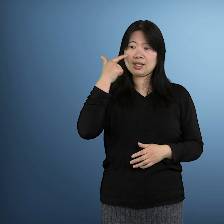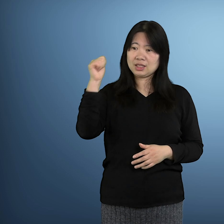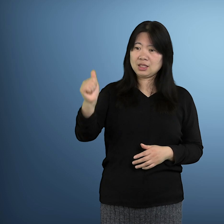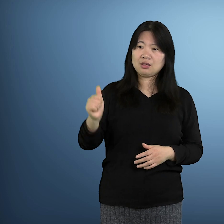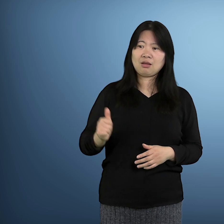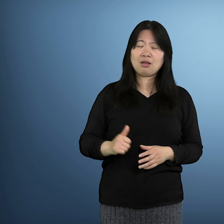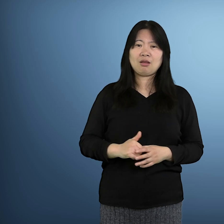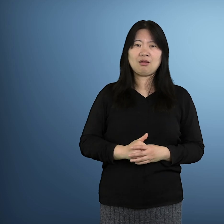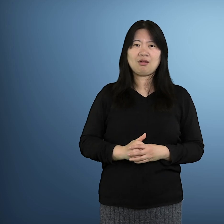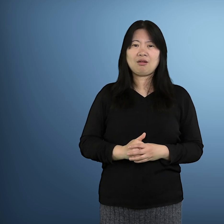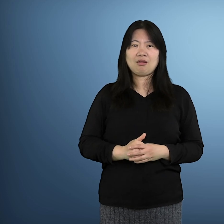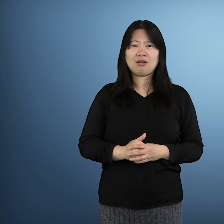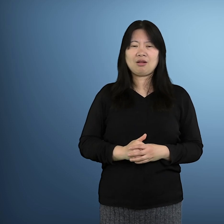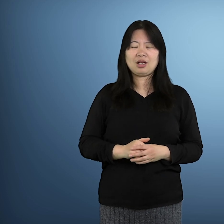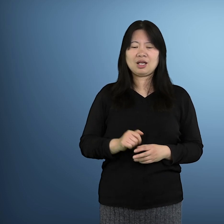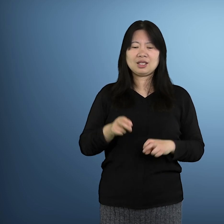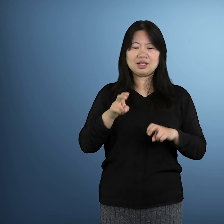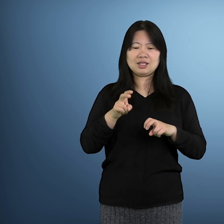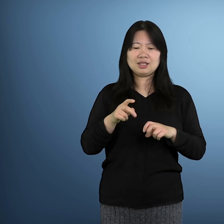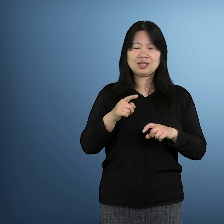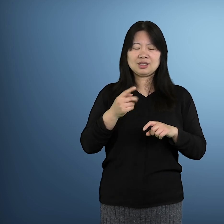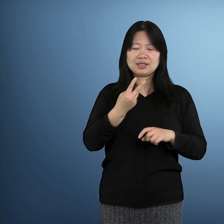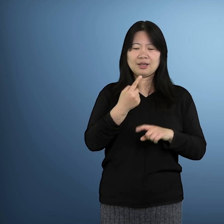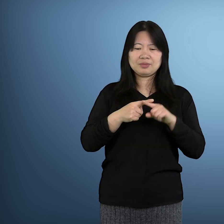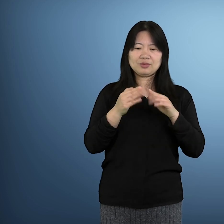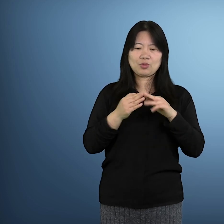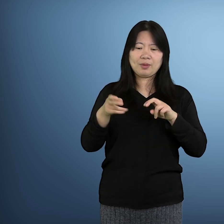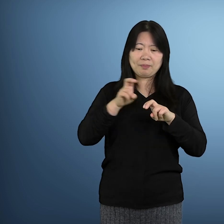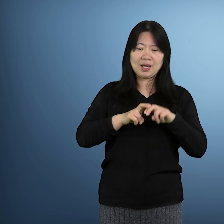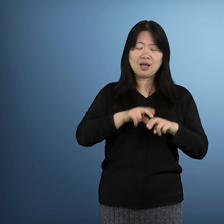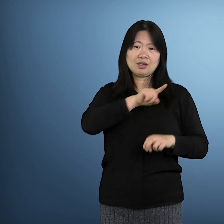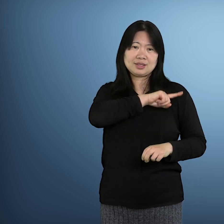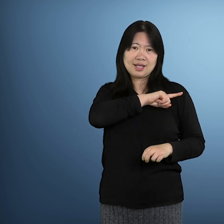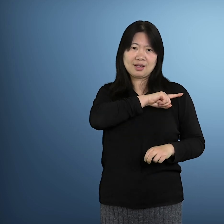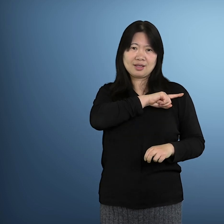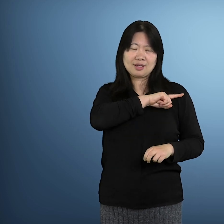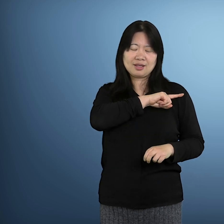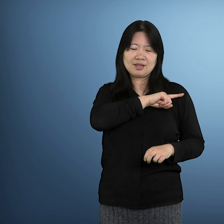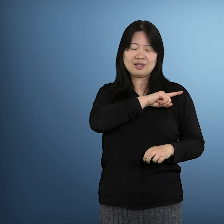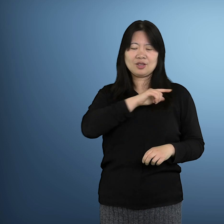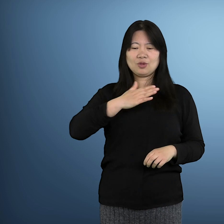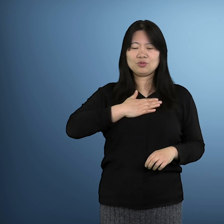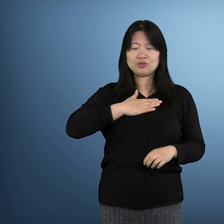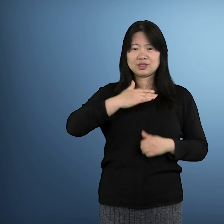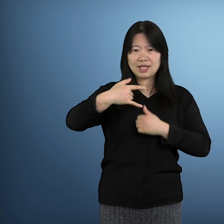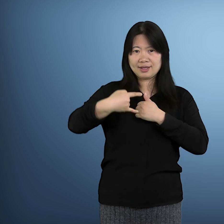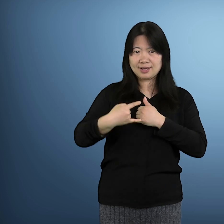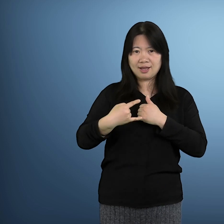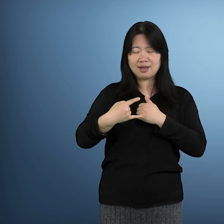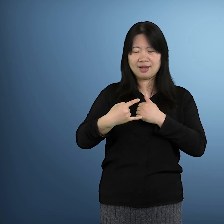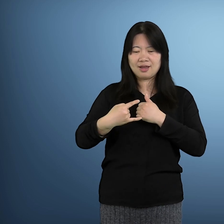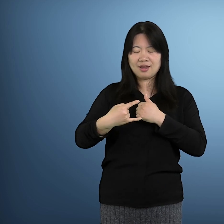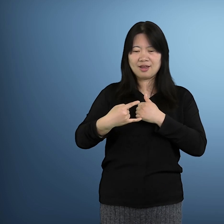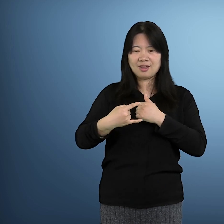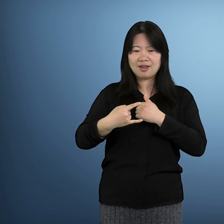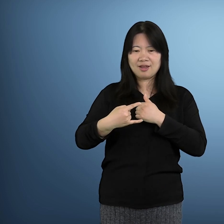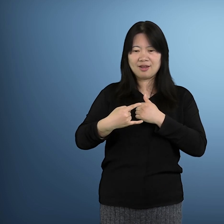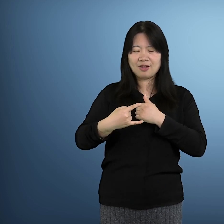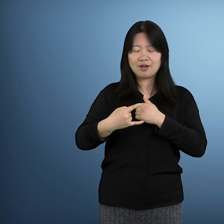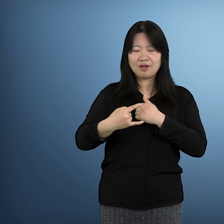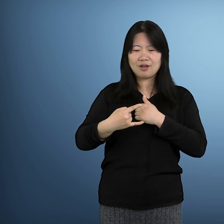목사님은 이곳에 부임하셔서 제일 우리들에게 뭘 하고